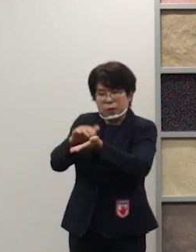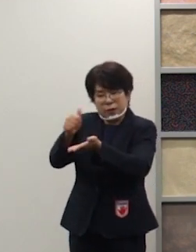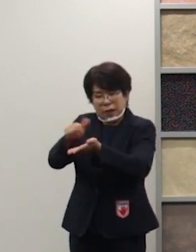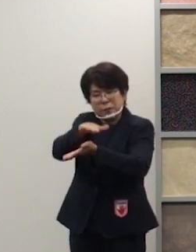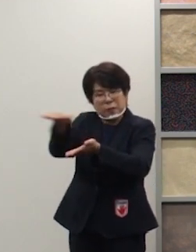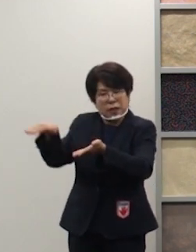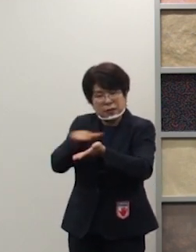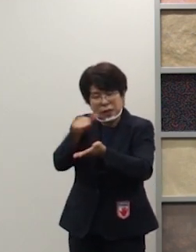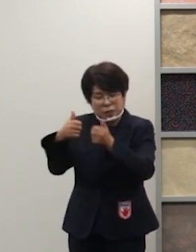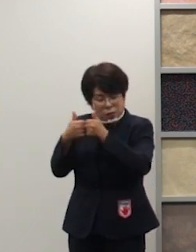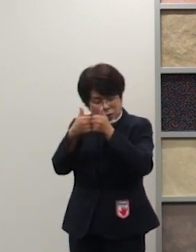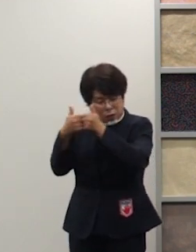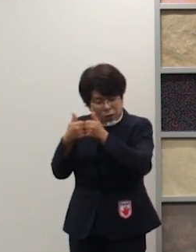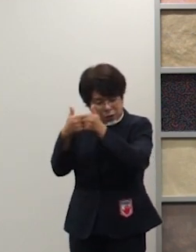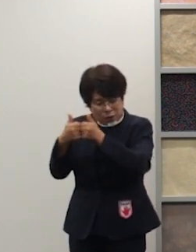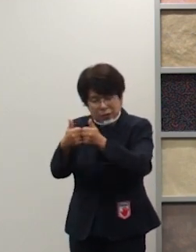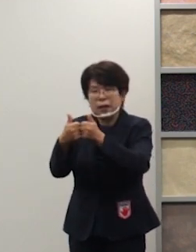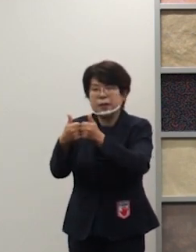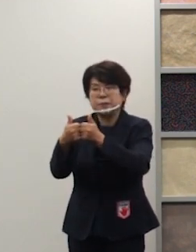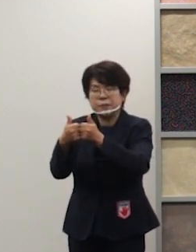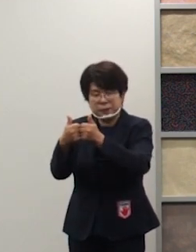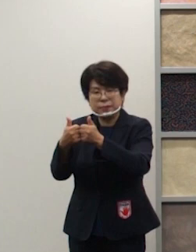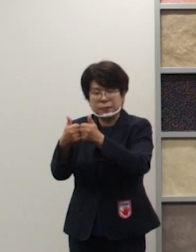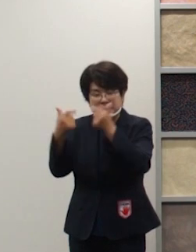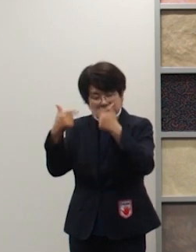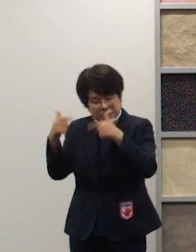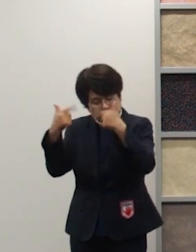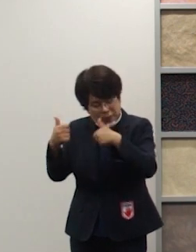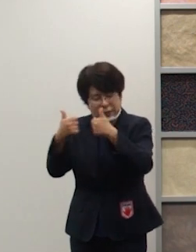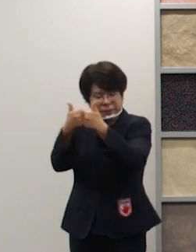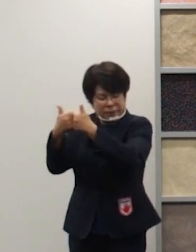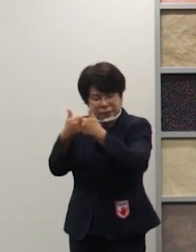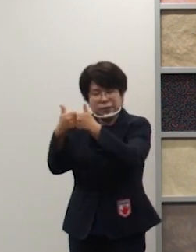というのはリアルタイム折に触れですね頻繁に、